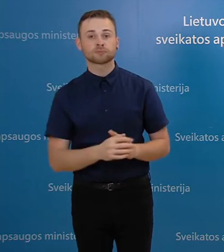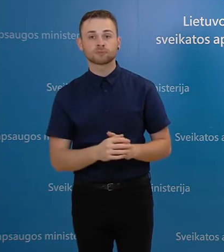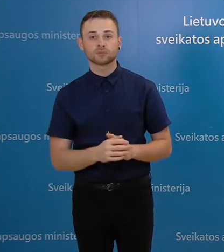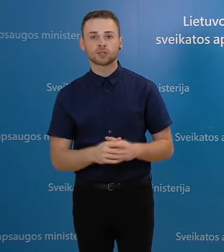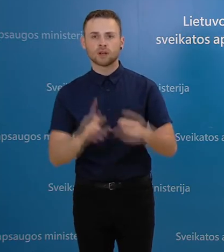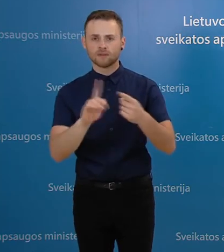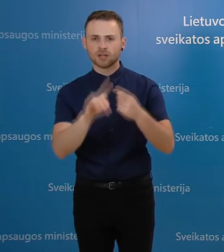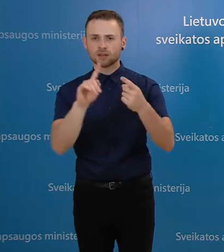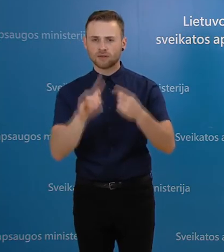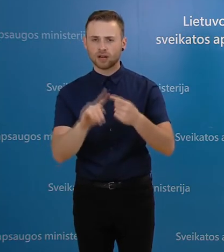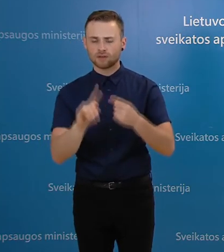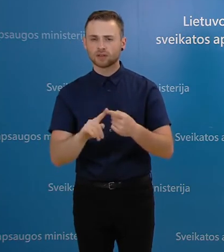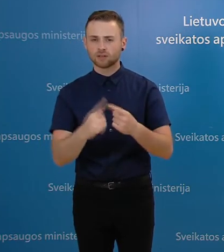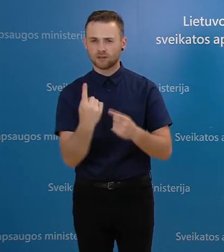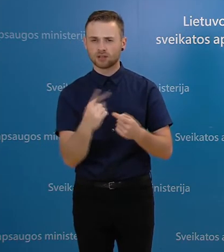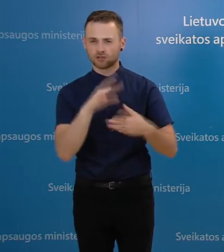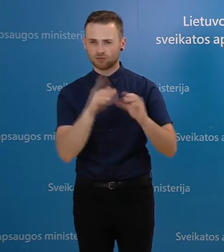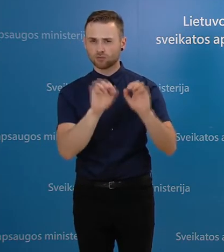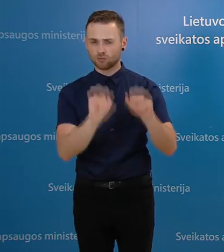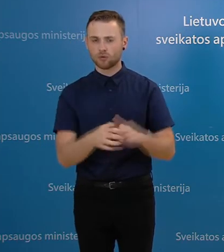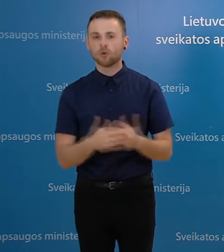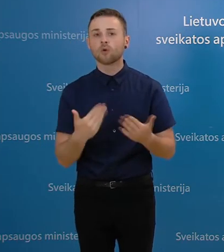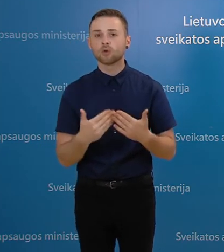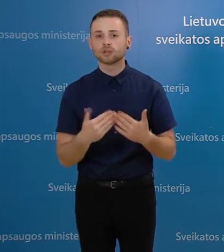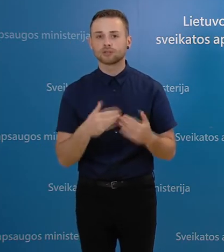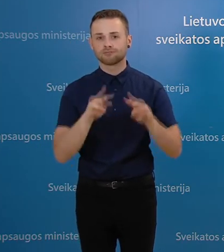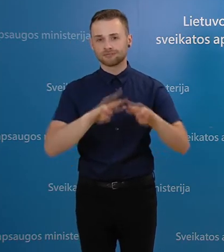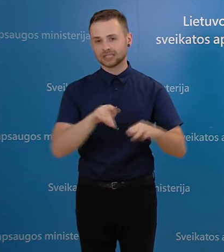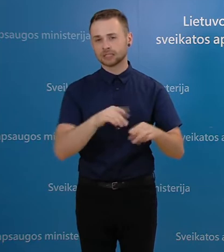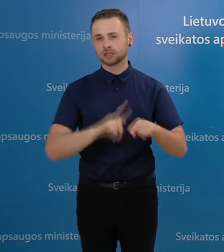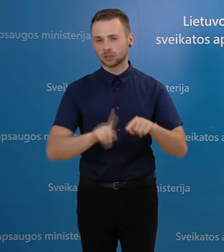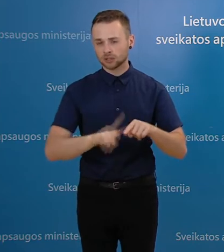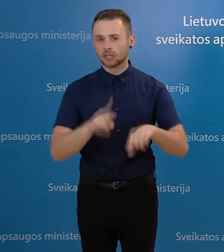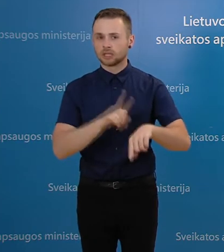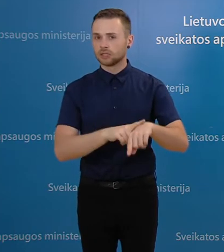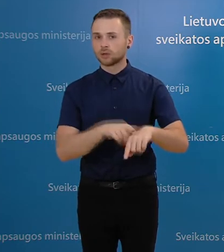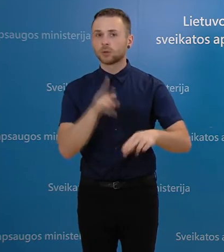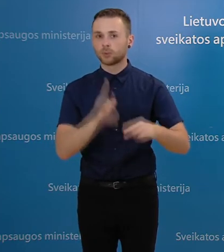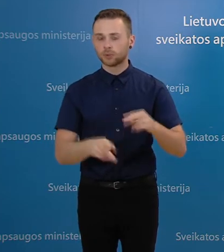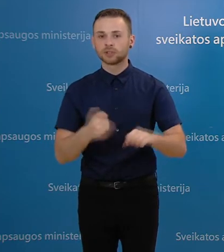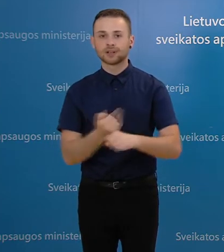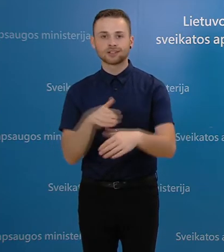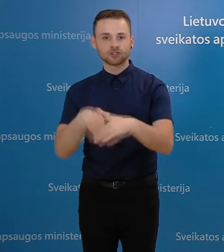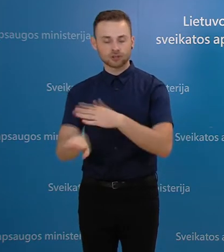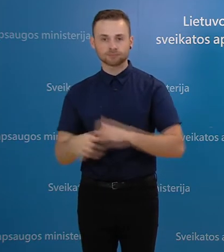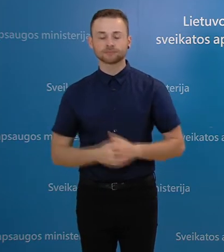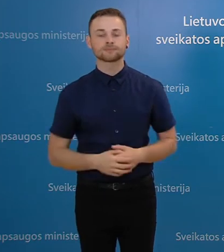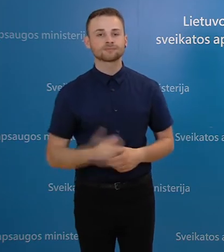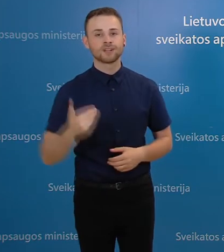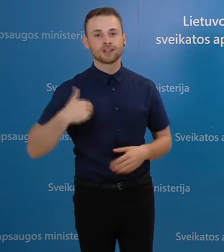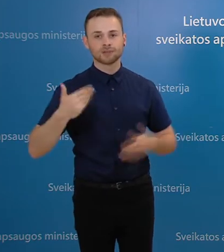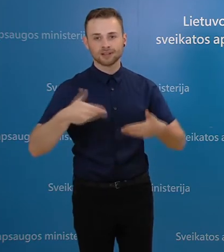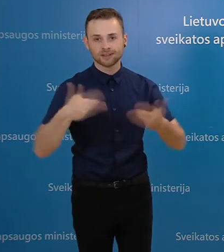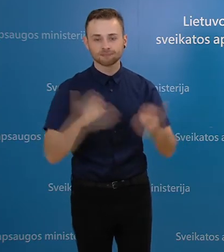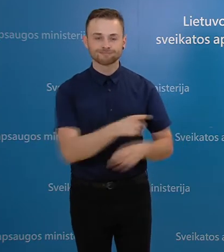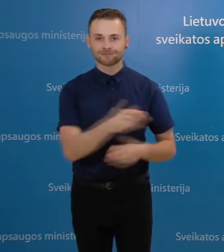vieną klausimą ministrui, nes kaip minėjau, jūsų daug yra, o ministro laikas ribotas šiandien. Gerai, labą dieną.